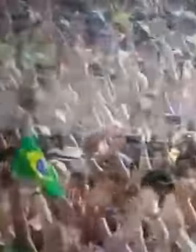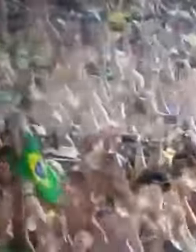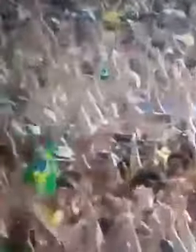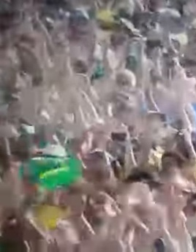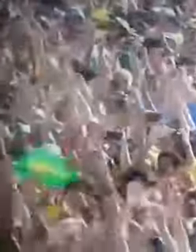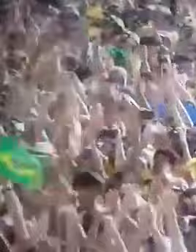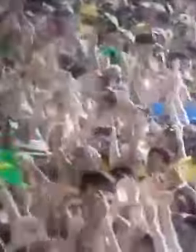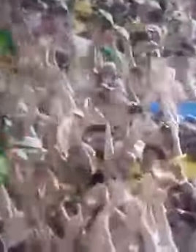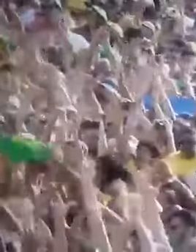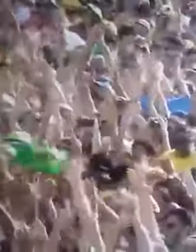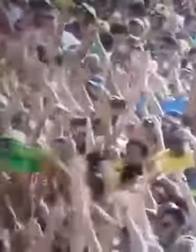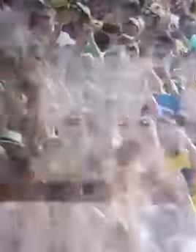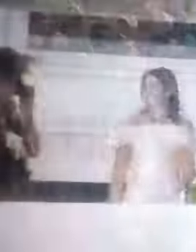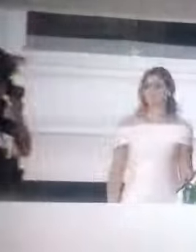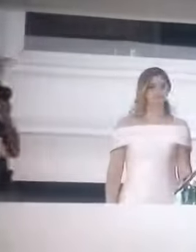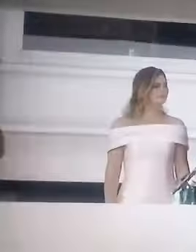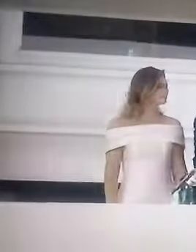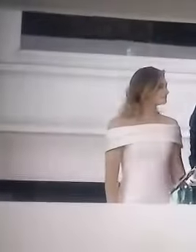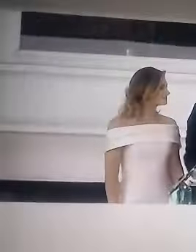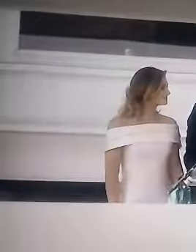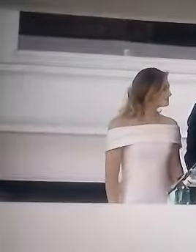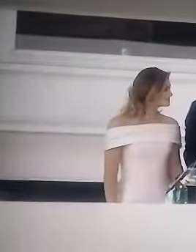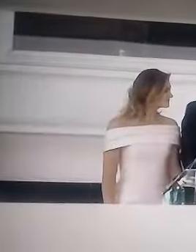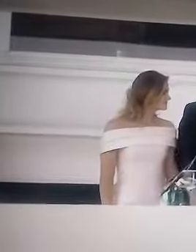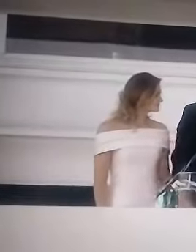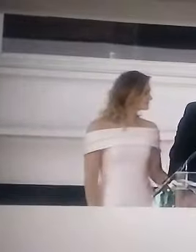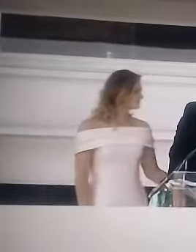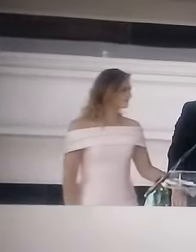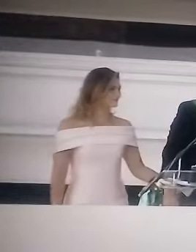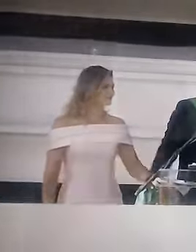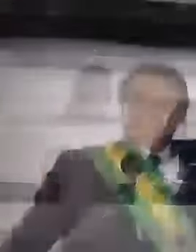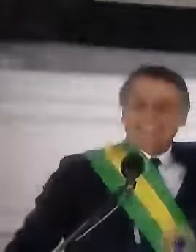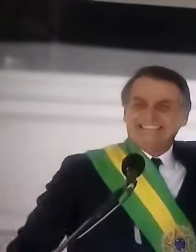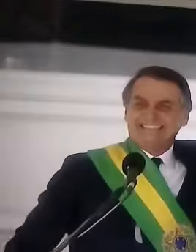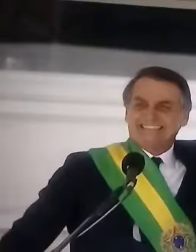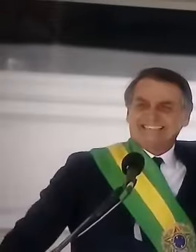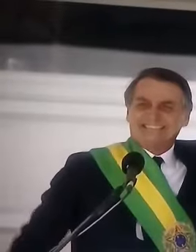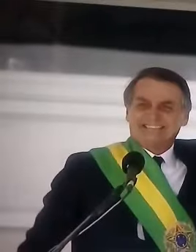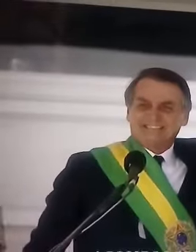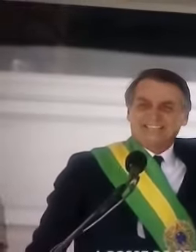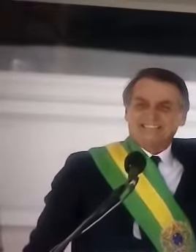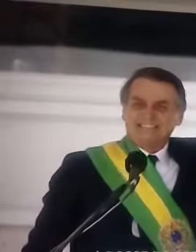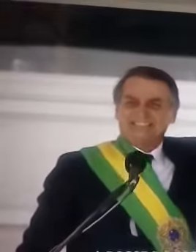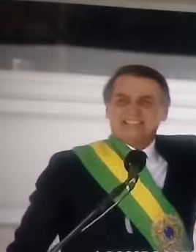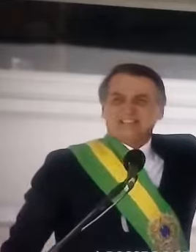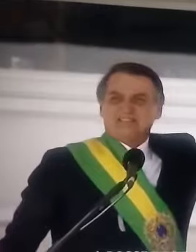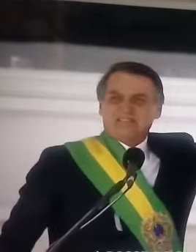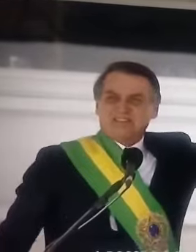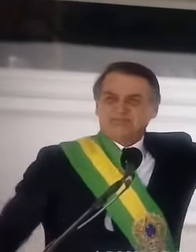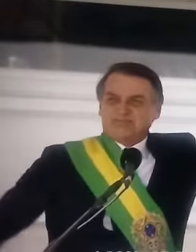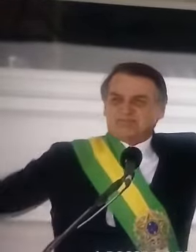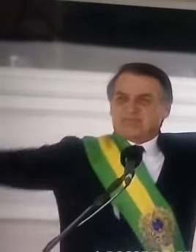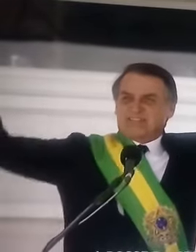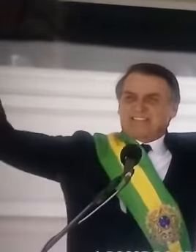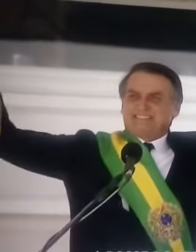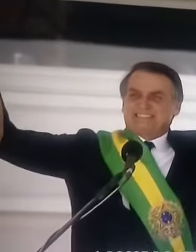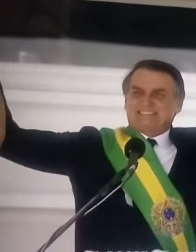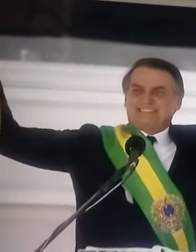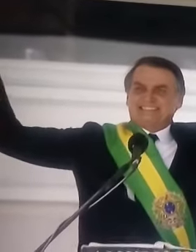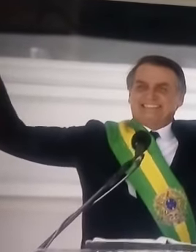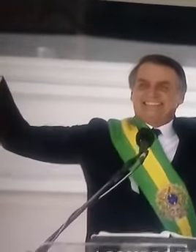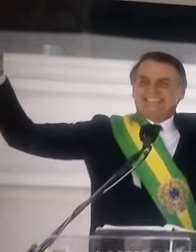E assim, Bolsonaro conclui o segundo discurso, homenageado aí pelo público. Vamos ouvir a manifestação